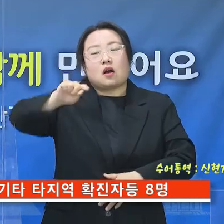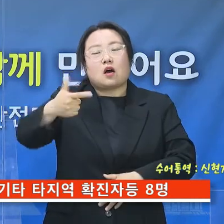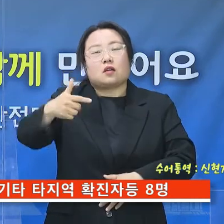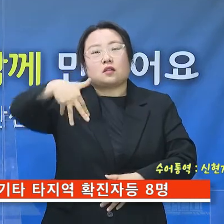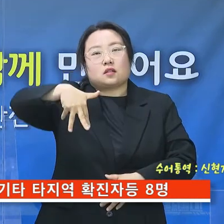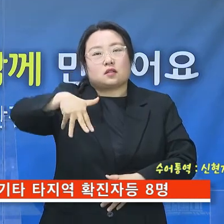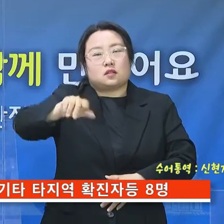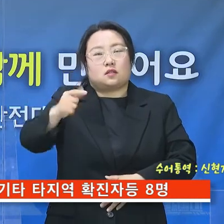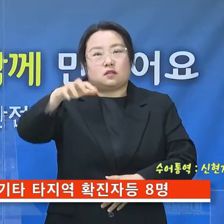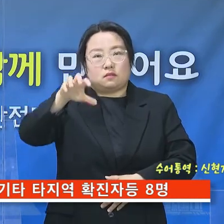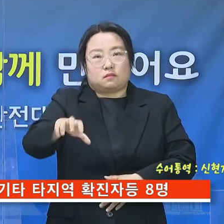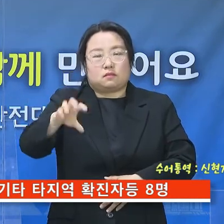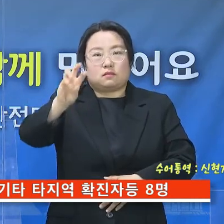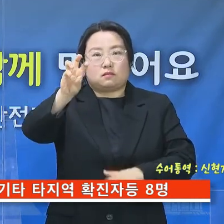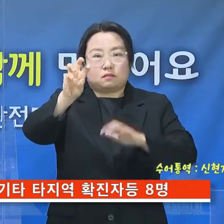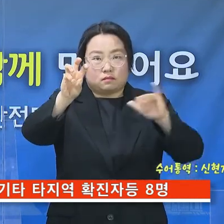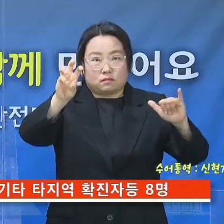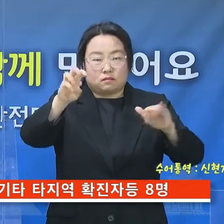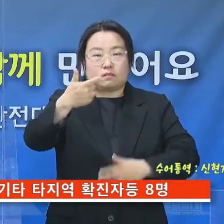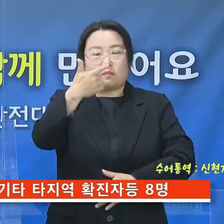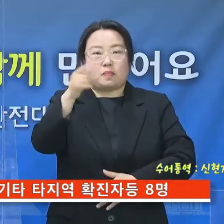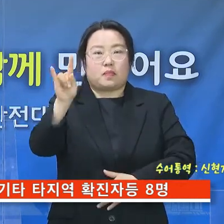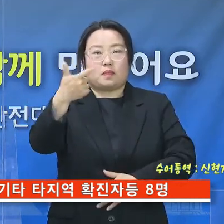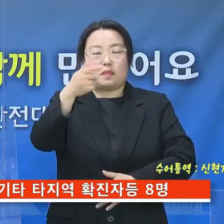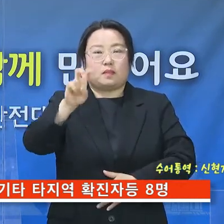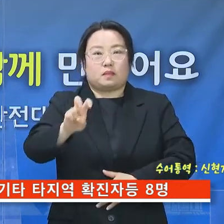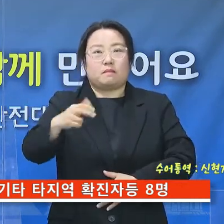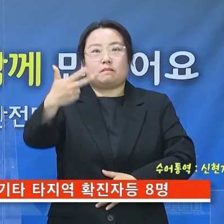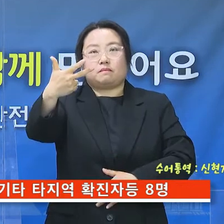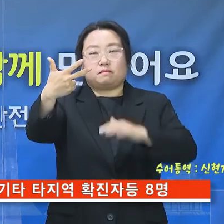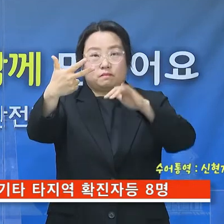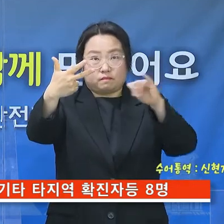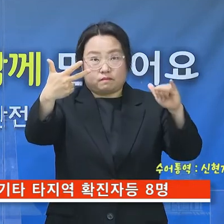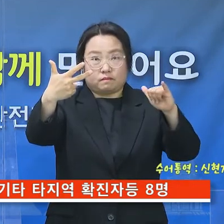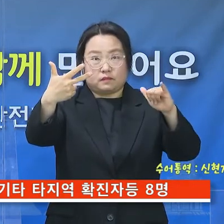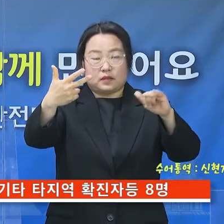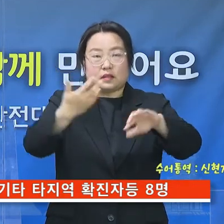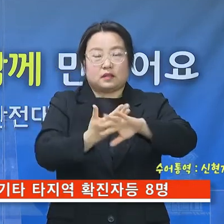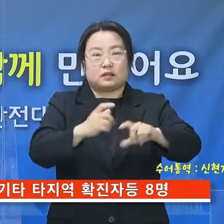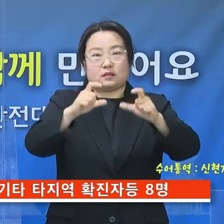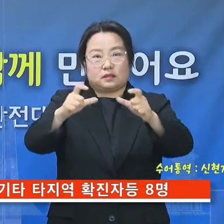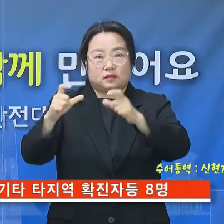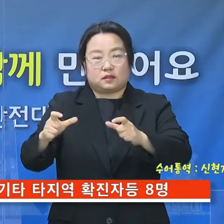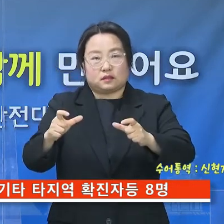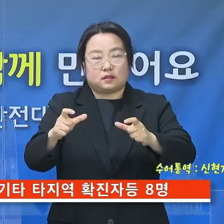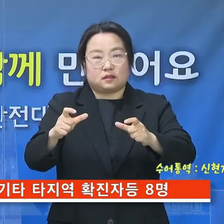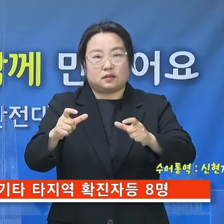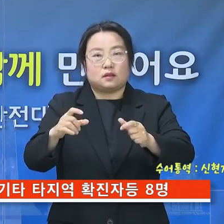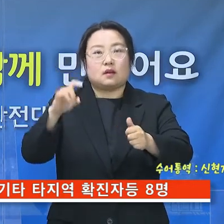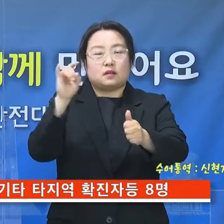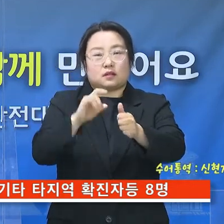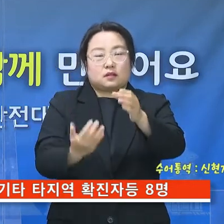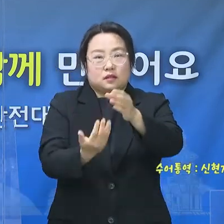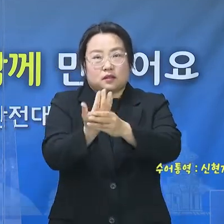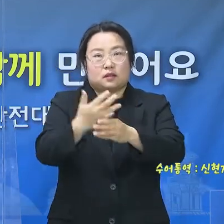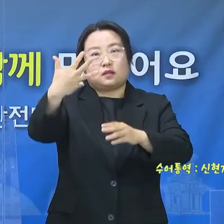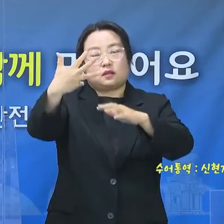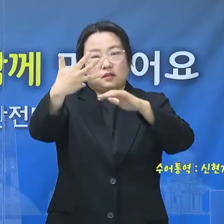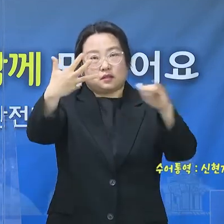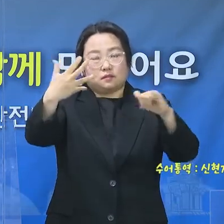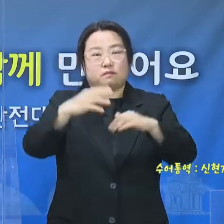30명 내 남 지역 확진 자가 7명 기타 타 지역 확진 자 등 8명 입니다